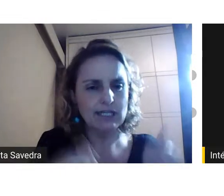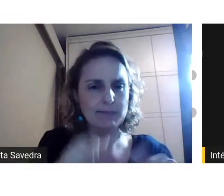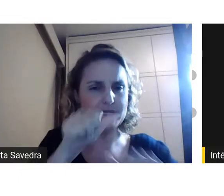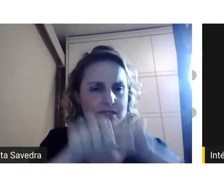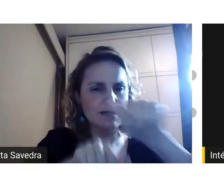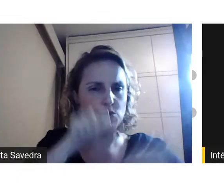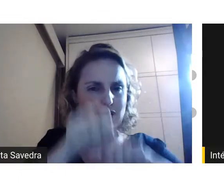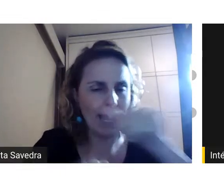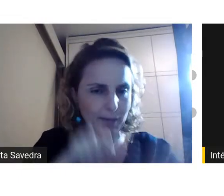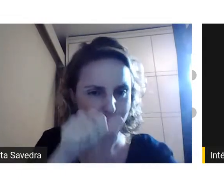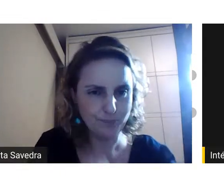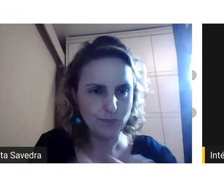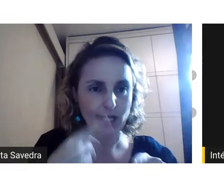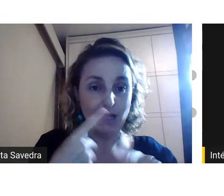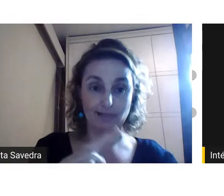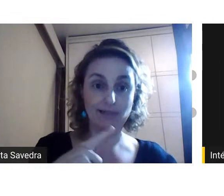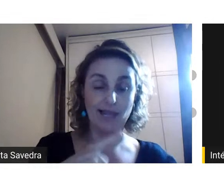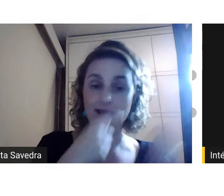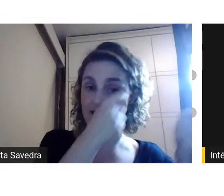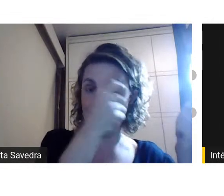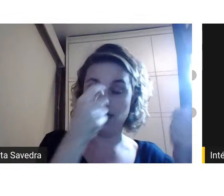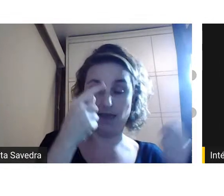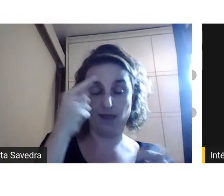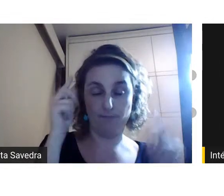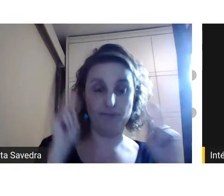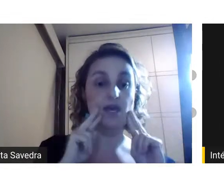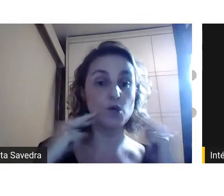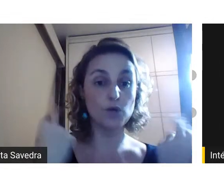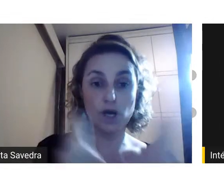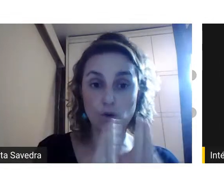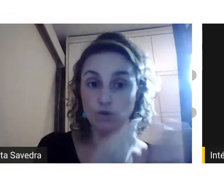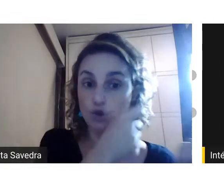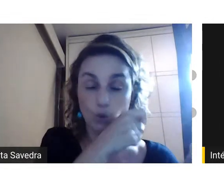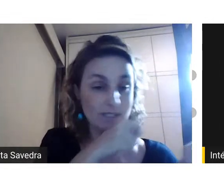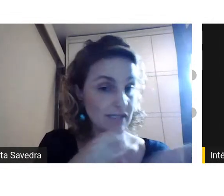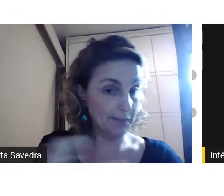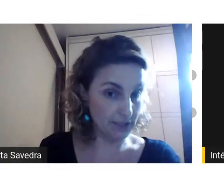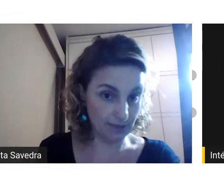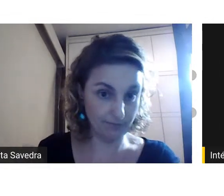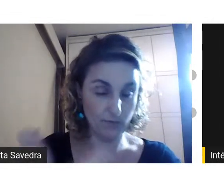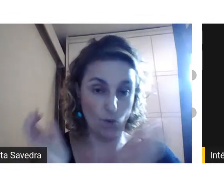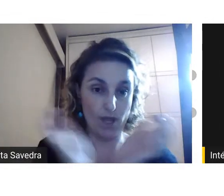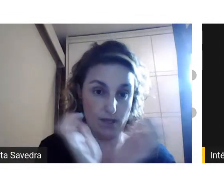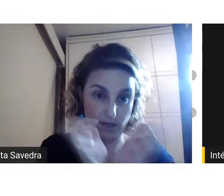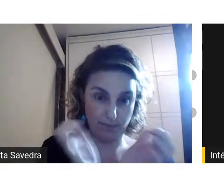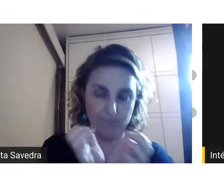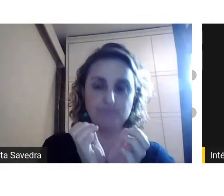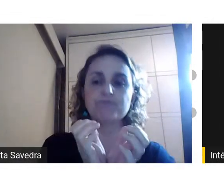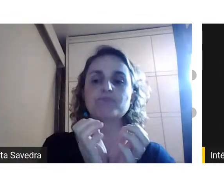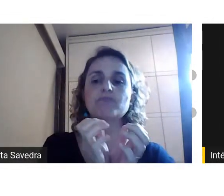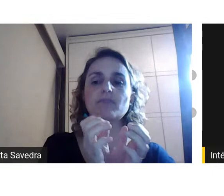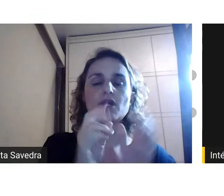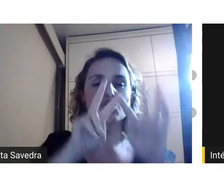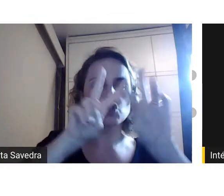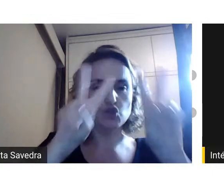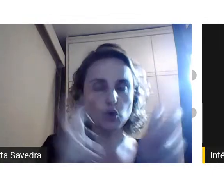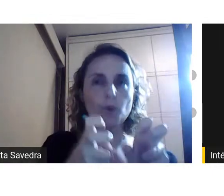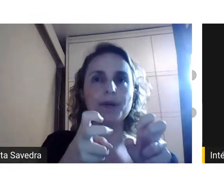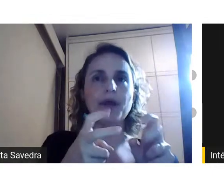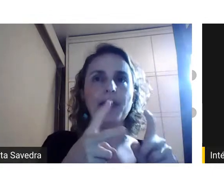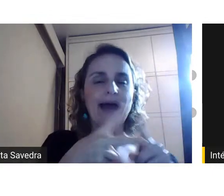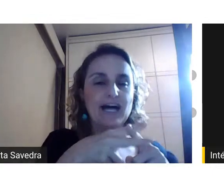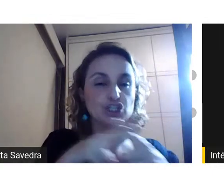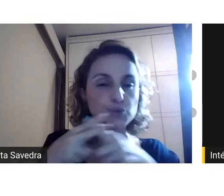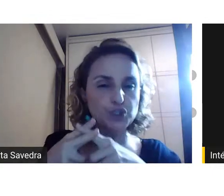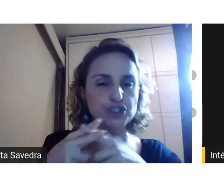notei a todos os processos então o medição ou da tradução toda locução todo o processo